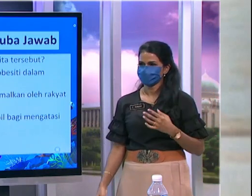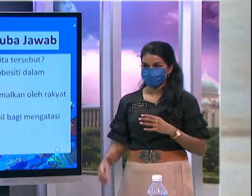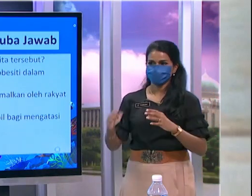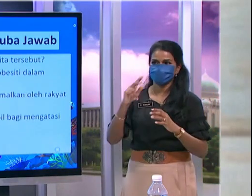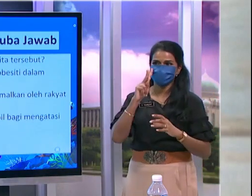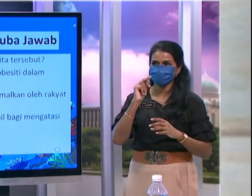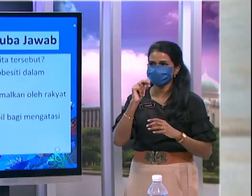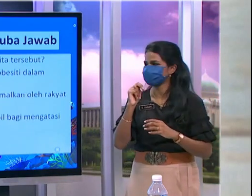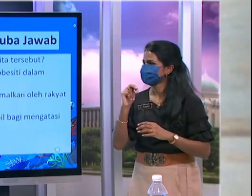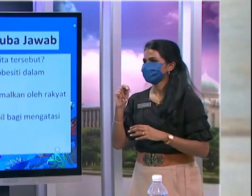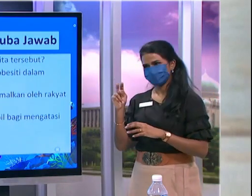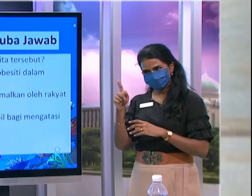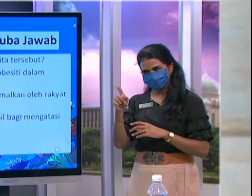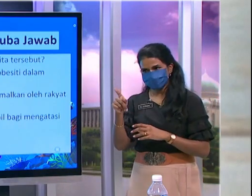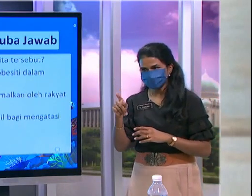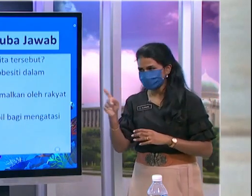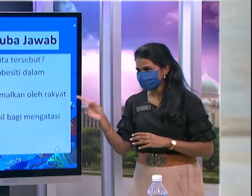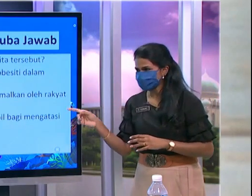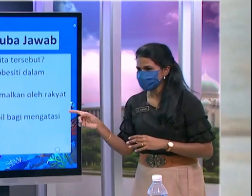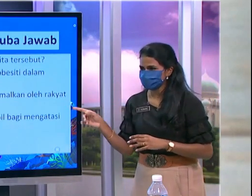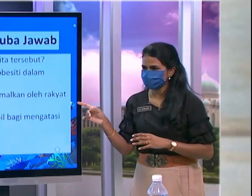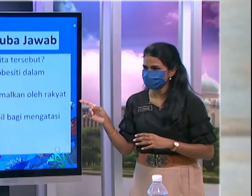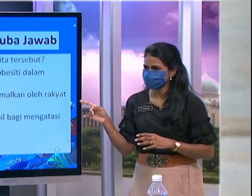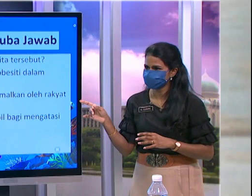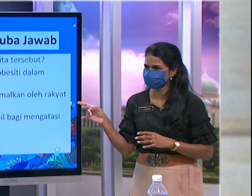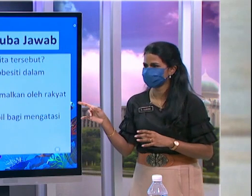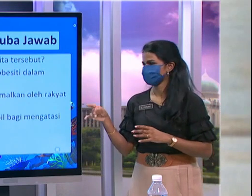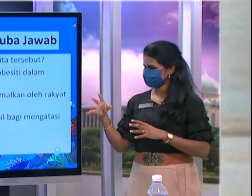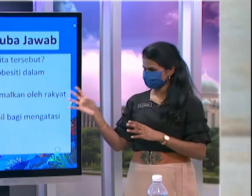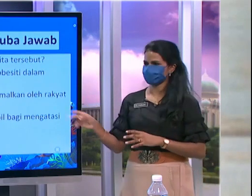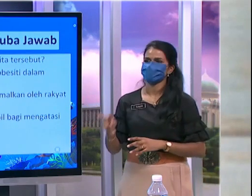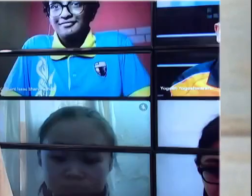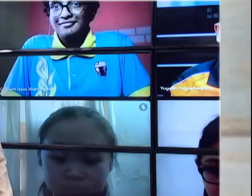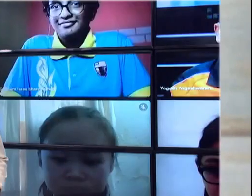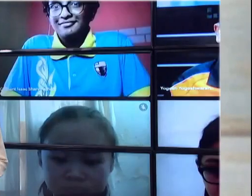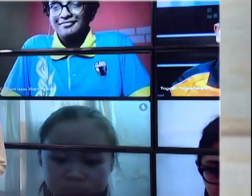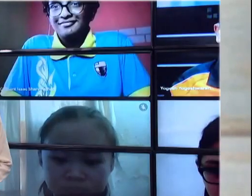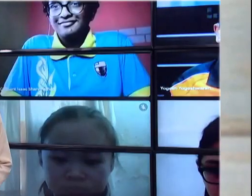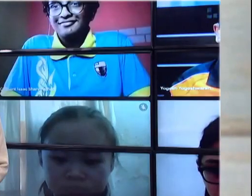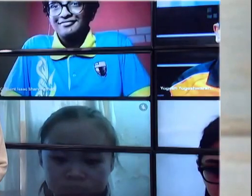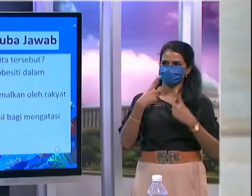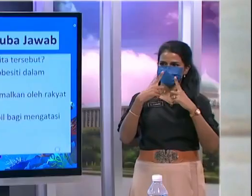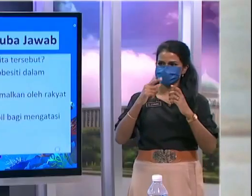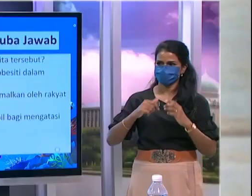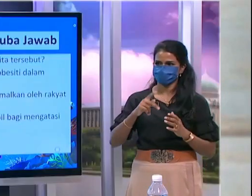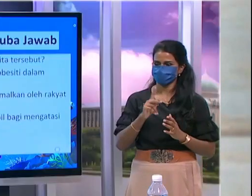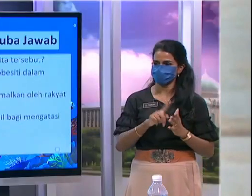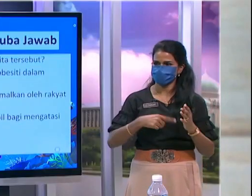Alamak. Oh, okay, itu. Cuma nak jawab. Ellie nak bagi dia jawab ke? Wah, saya rasa bagi murid-murid okay. jawab. Okay. Lebih. Vivian, jawab. Apa